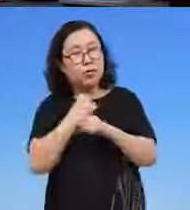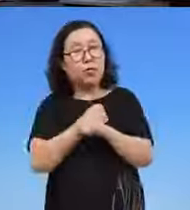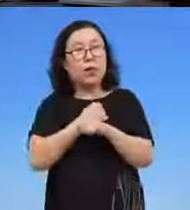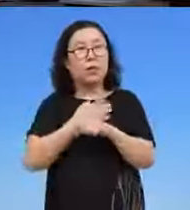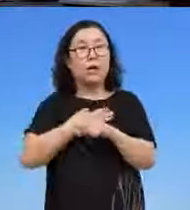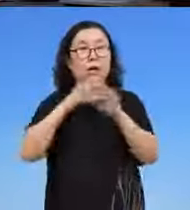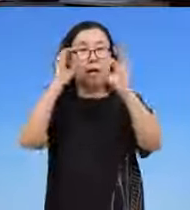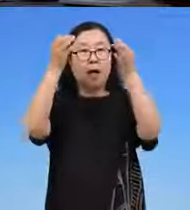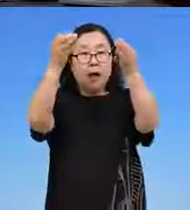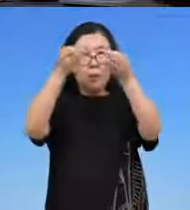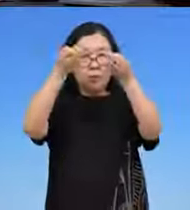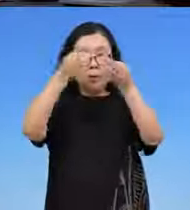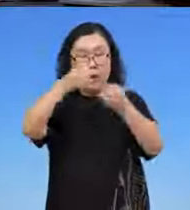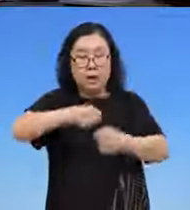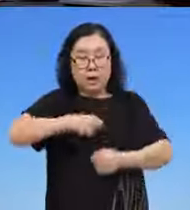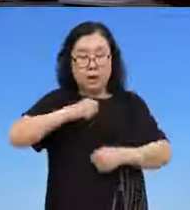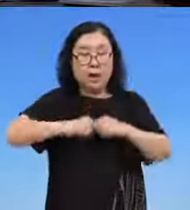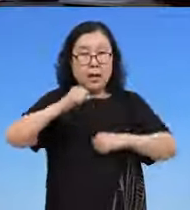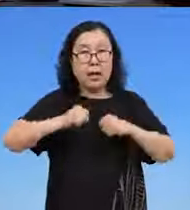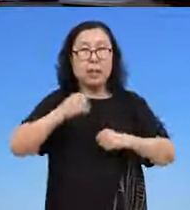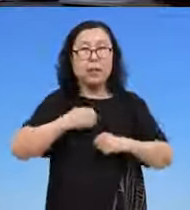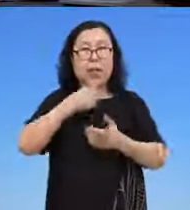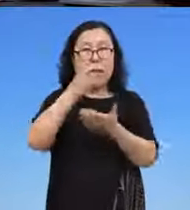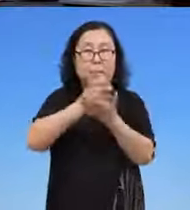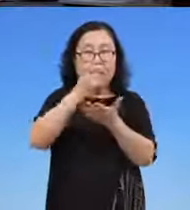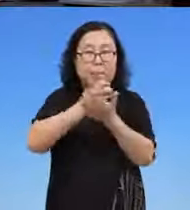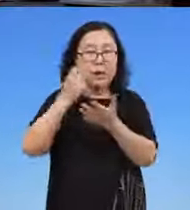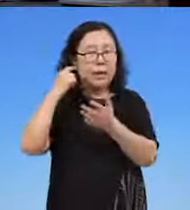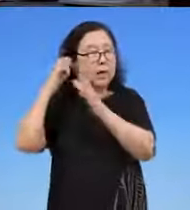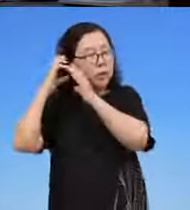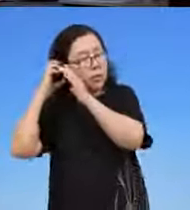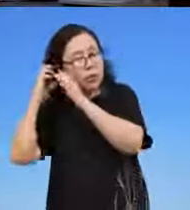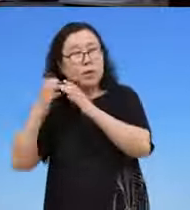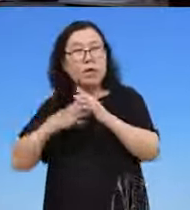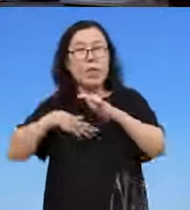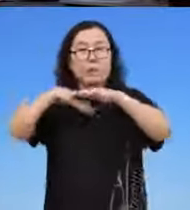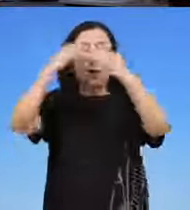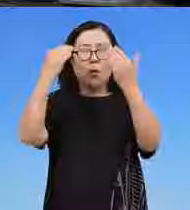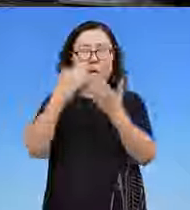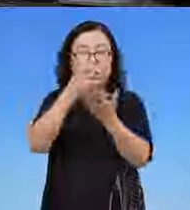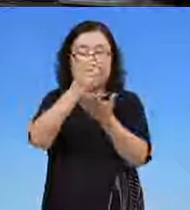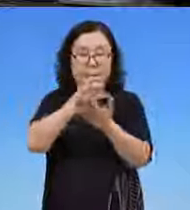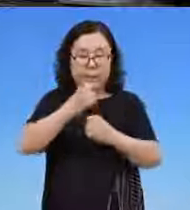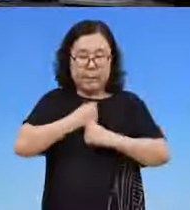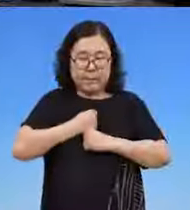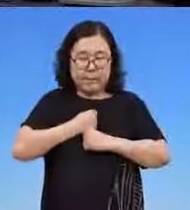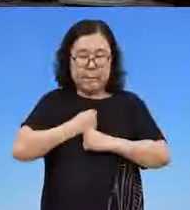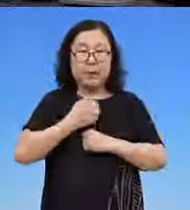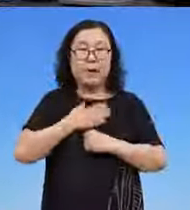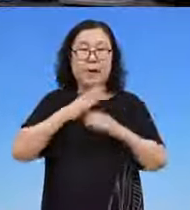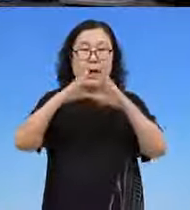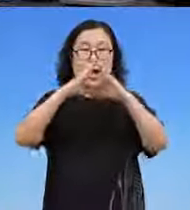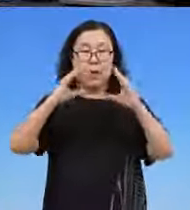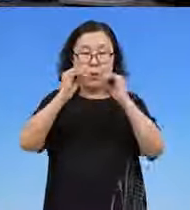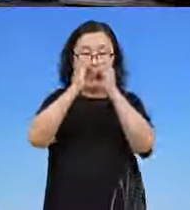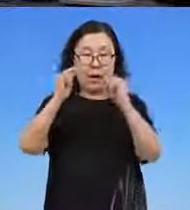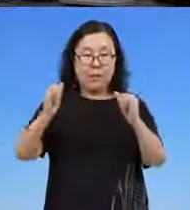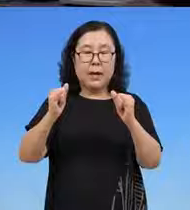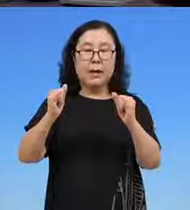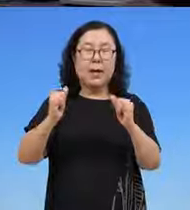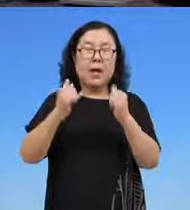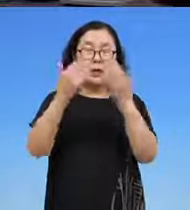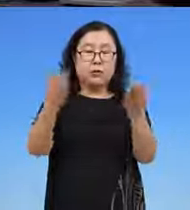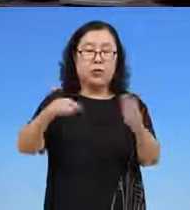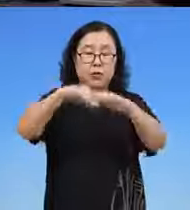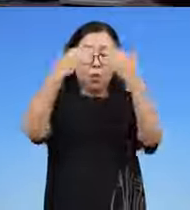들어 순종하고 내가 보기에 의를 행하며 내 계명에 귀를 기울이며 내 모든 규례를 지키면 내가 애굽